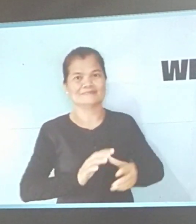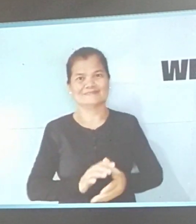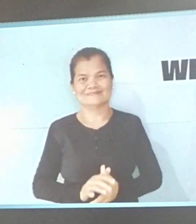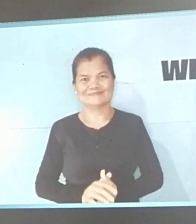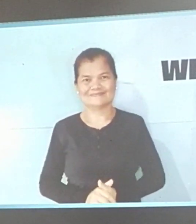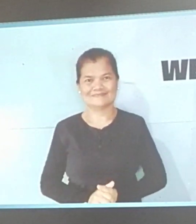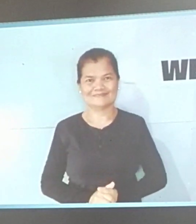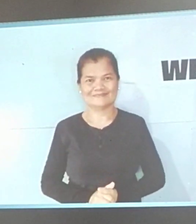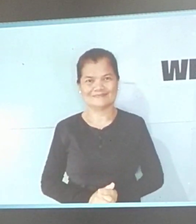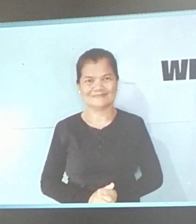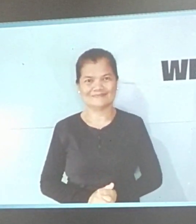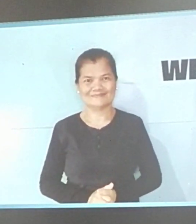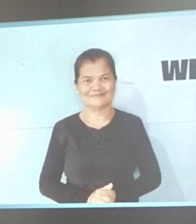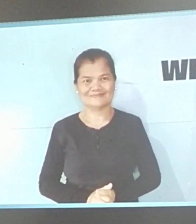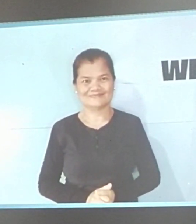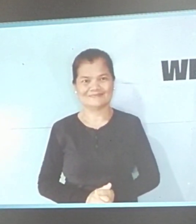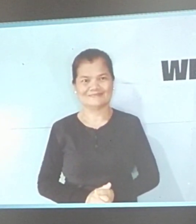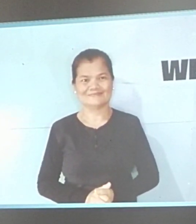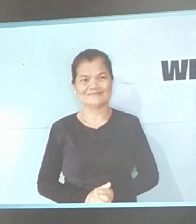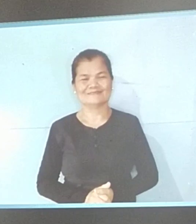Pababa. Next.